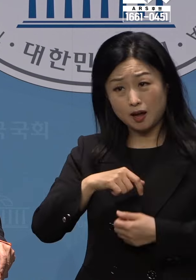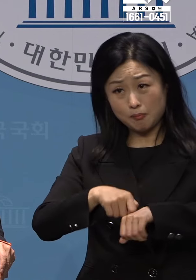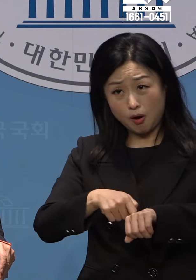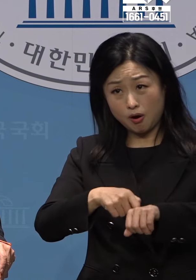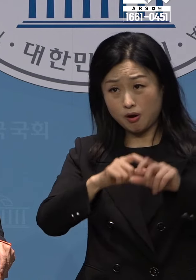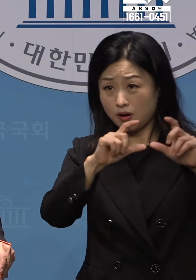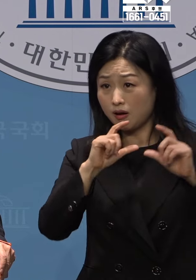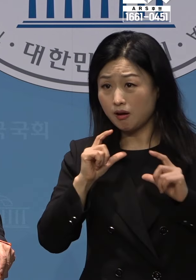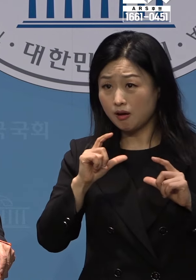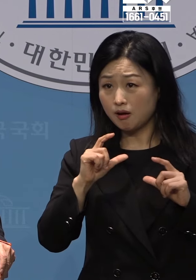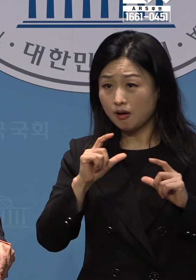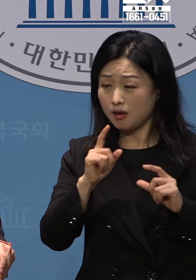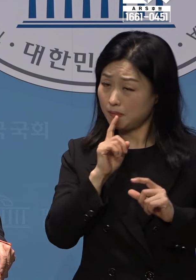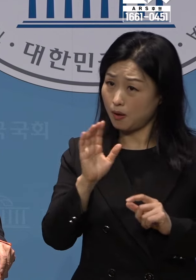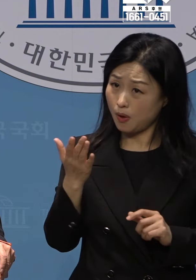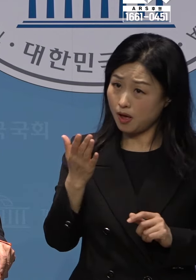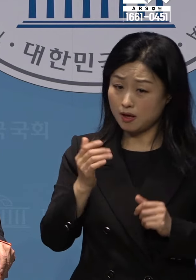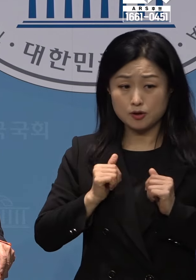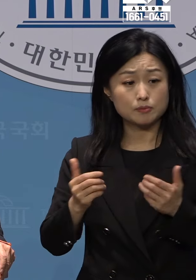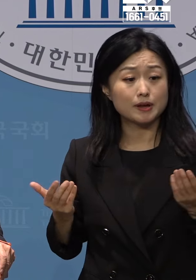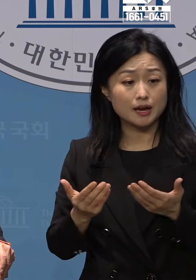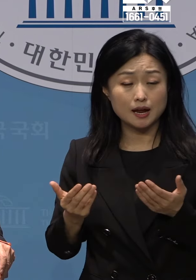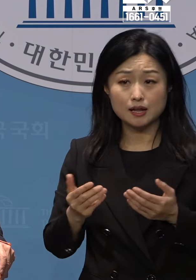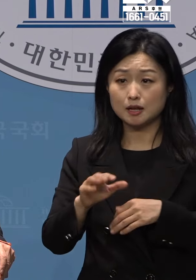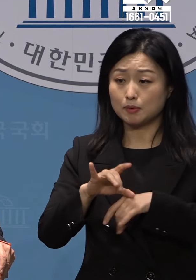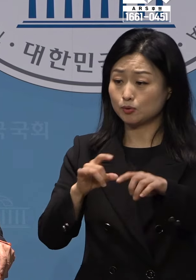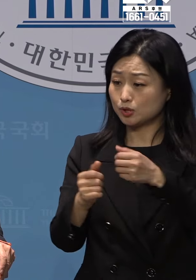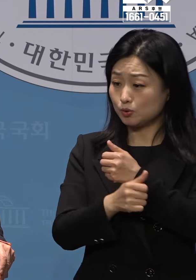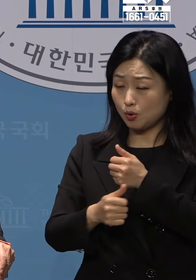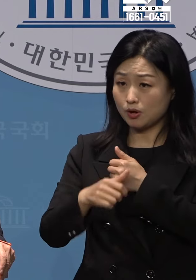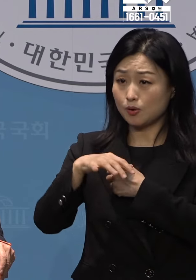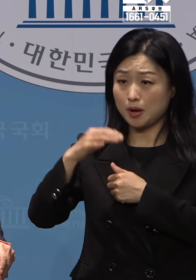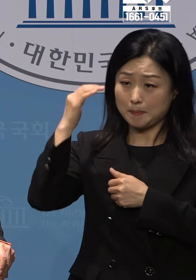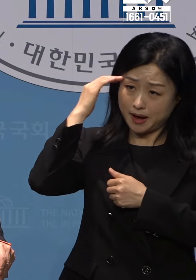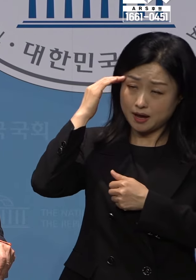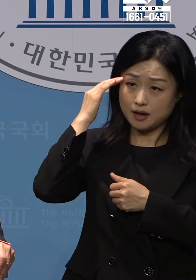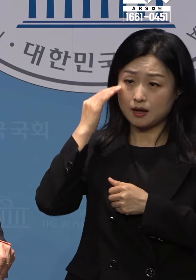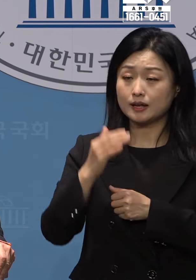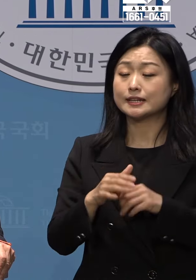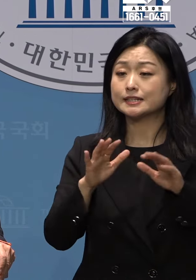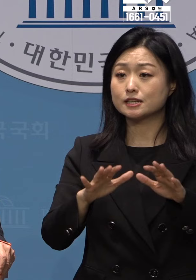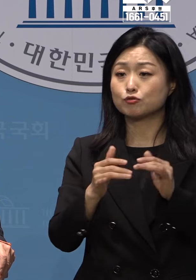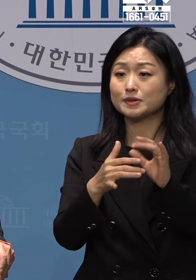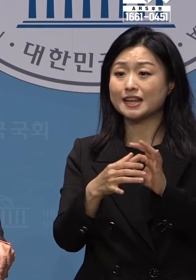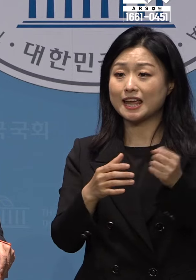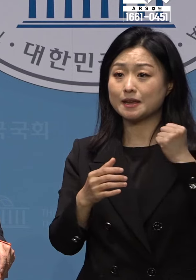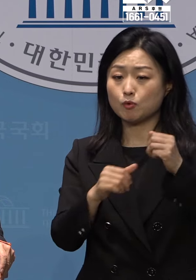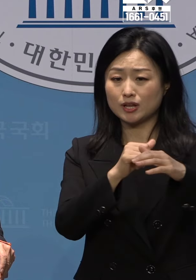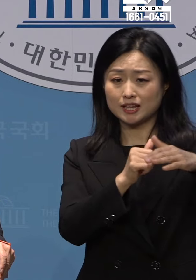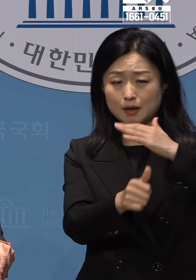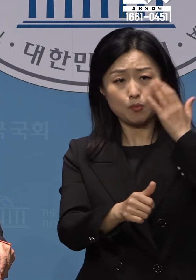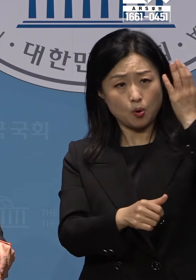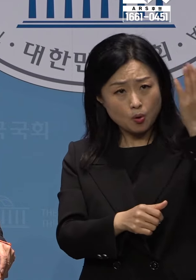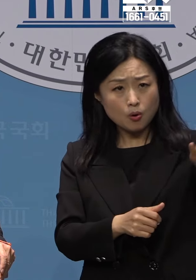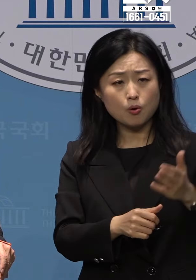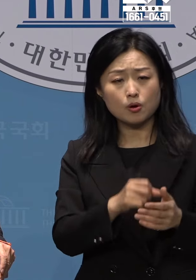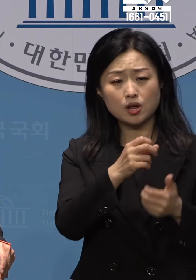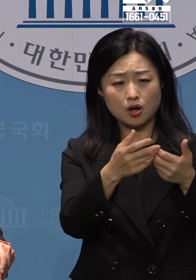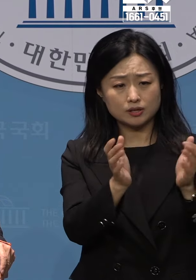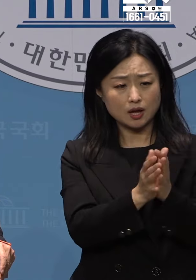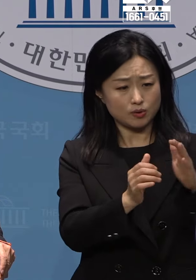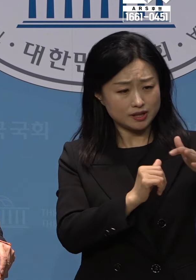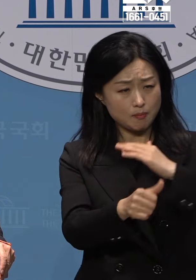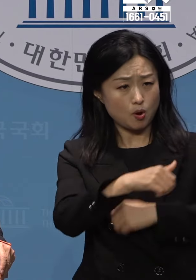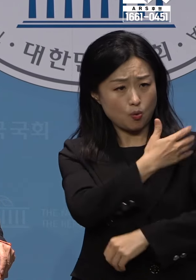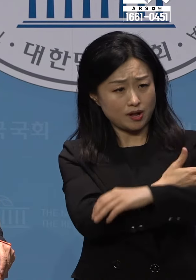대상이라며 윽박지르고 열심히 일하려는 과방위를 방해하려는 추경호 원내대표야말로 집권 여당